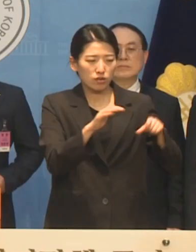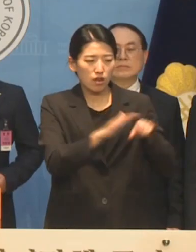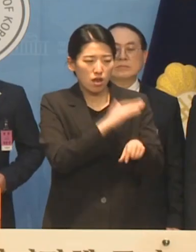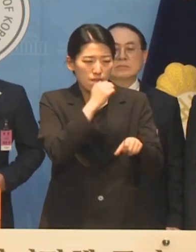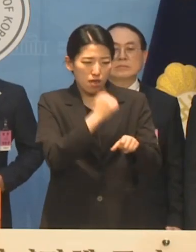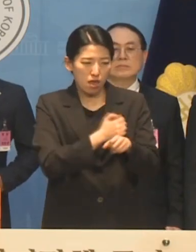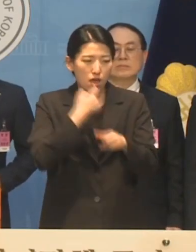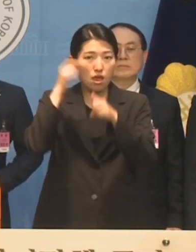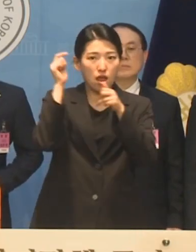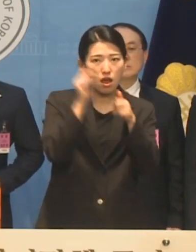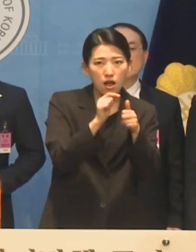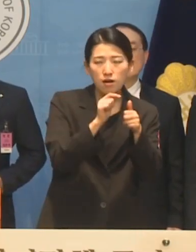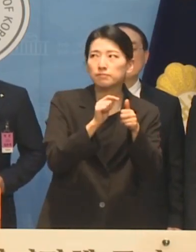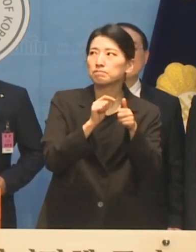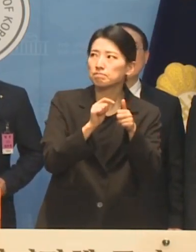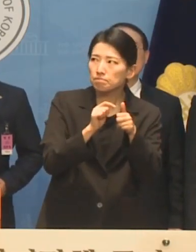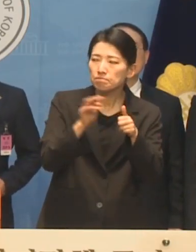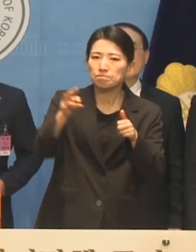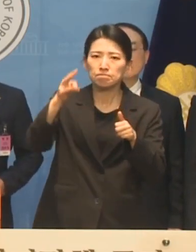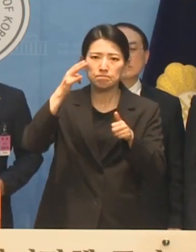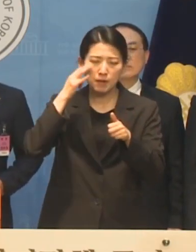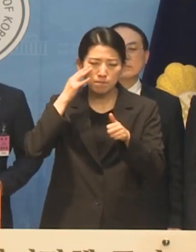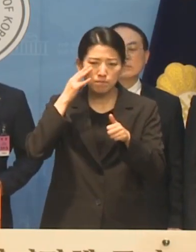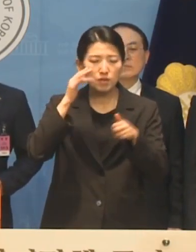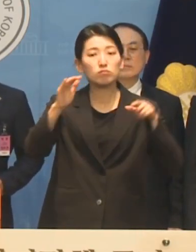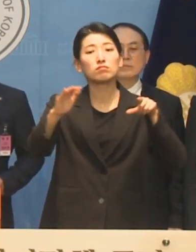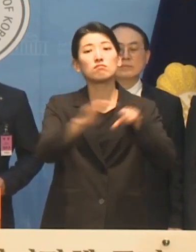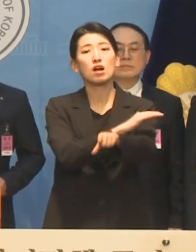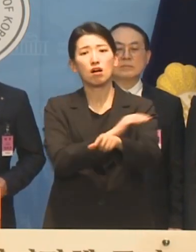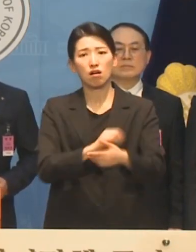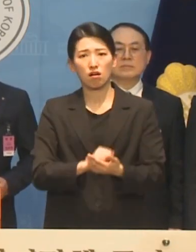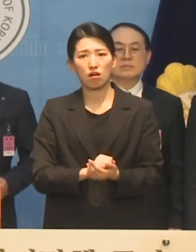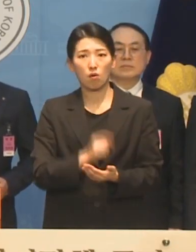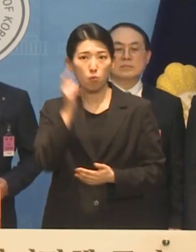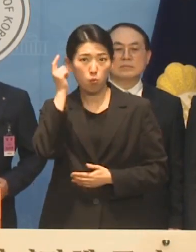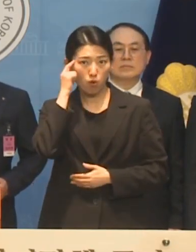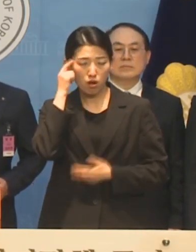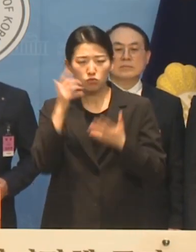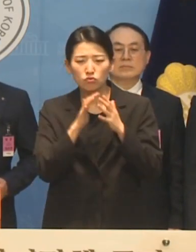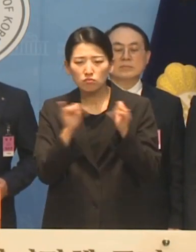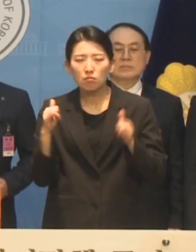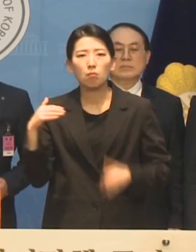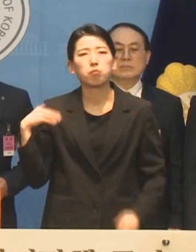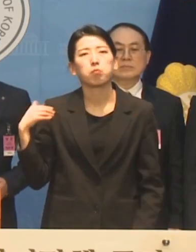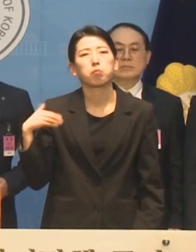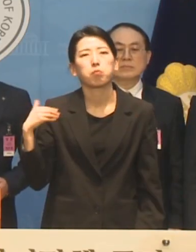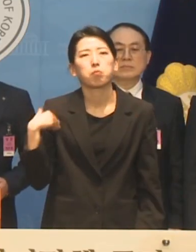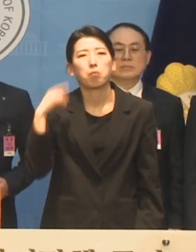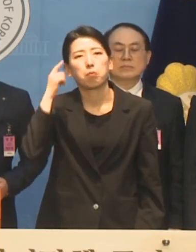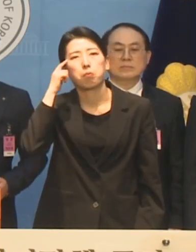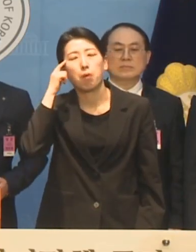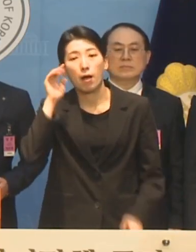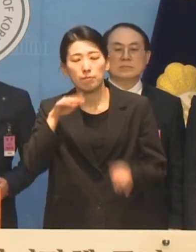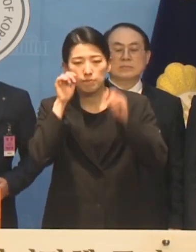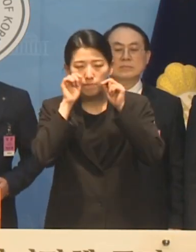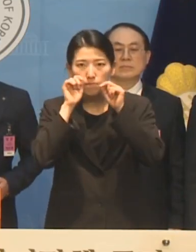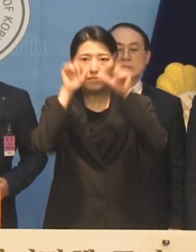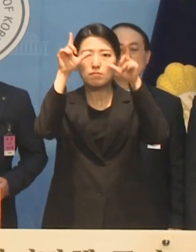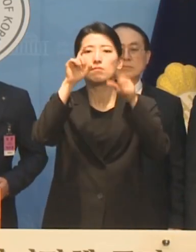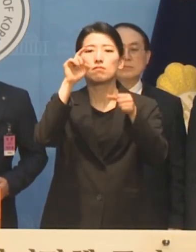대한민국의 국민들을 깨우시는 이러한 놀라운 일을 행하고 있다고 저는 확신합니다.